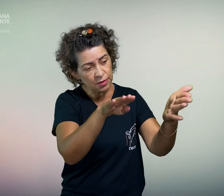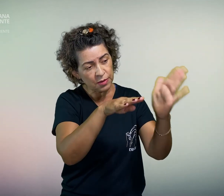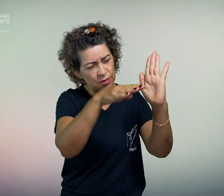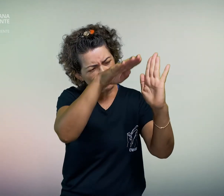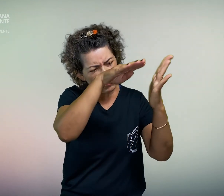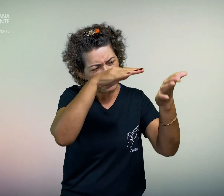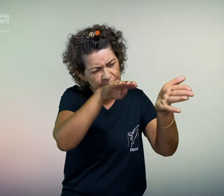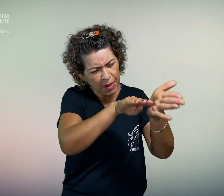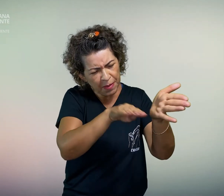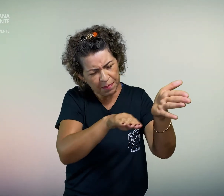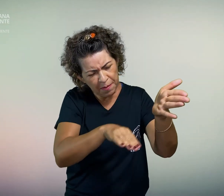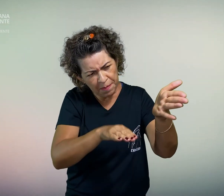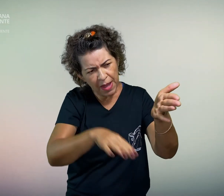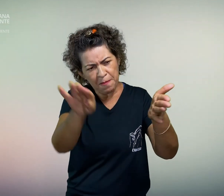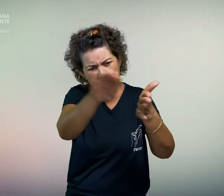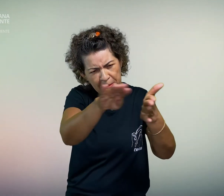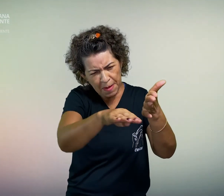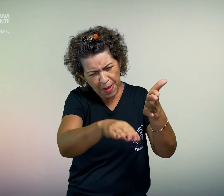Escreva um abaixo do outro.